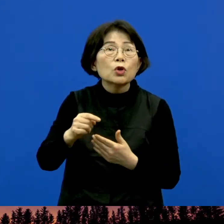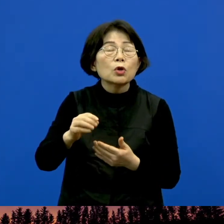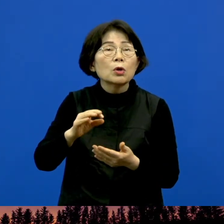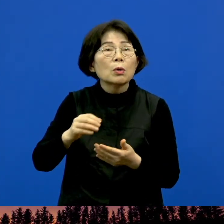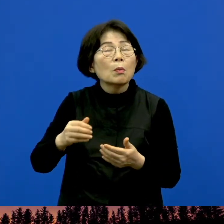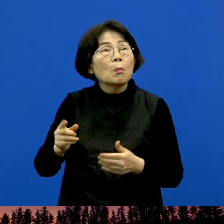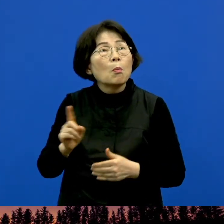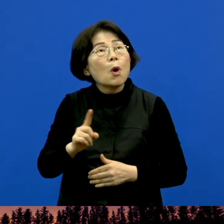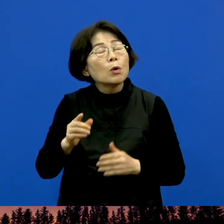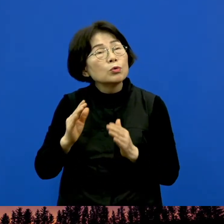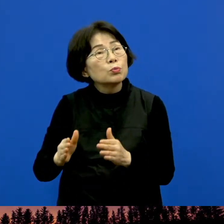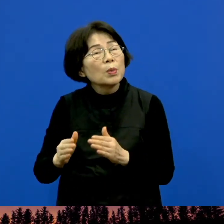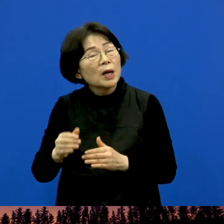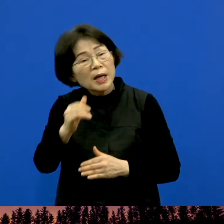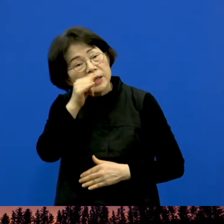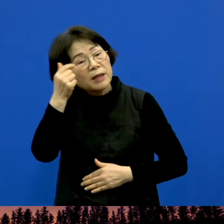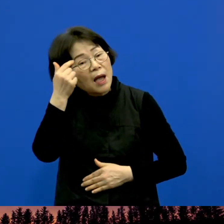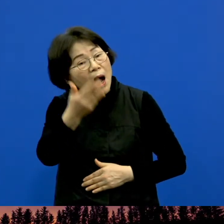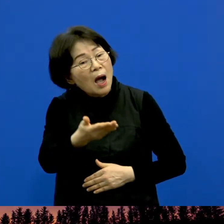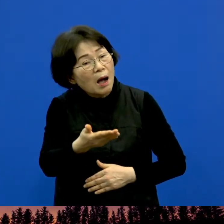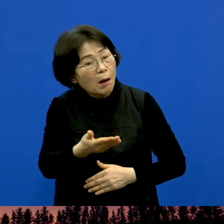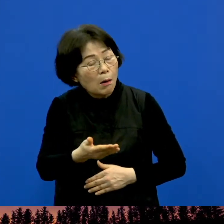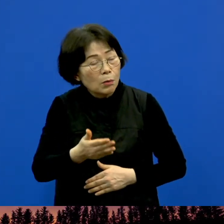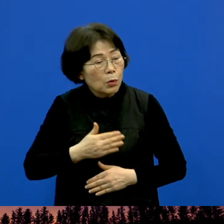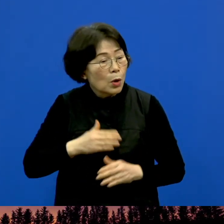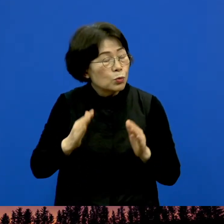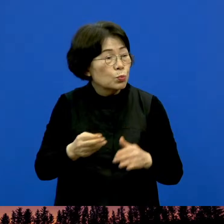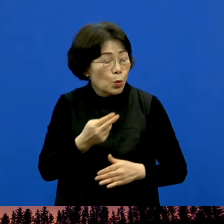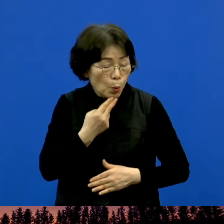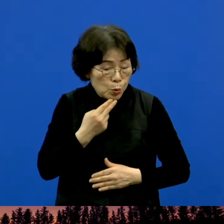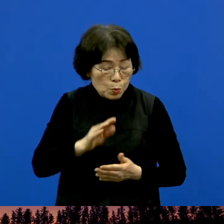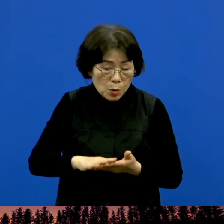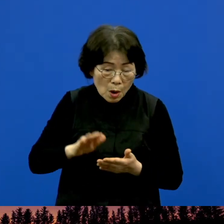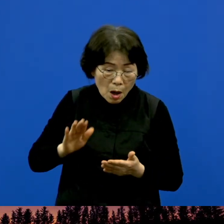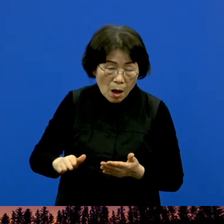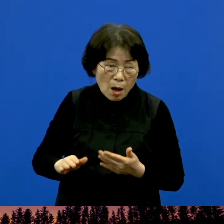뭐 준비한 거 있나? 없는데요.